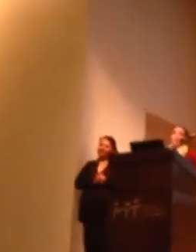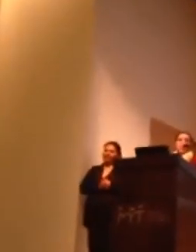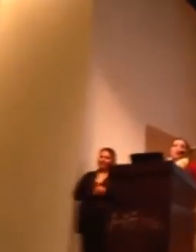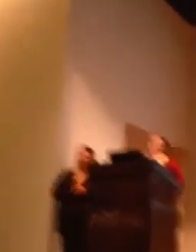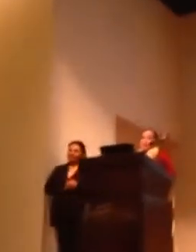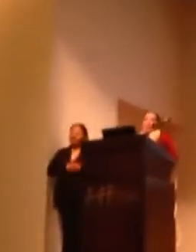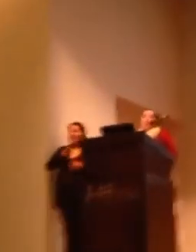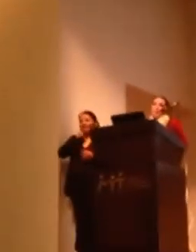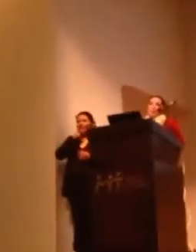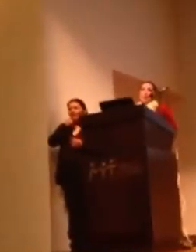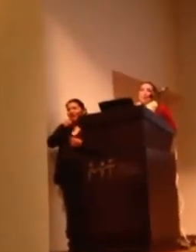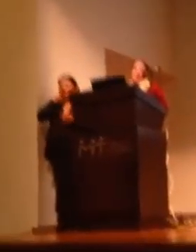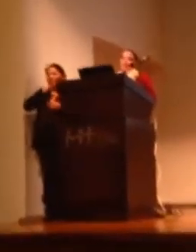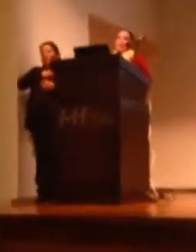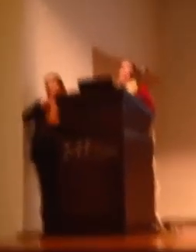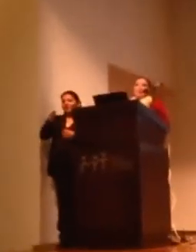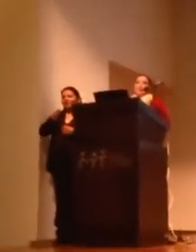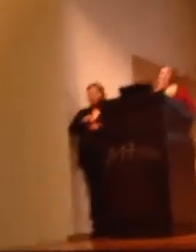Los niños son buenos.